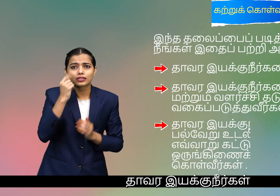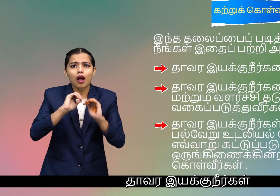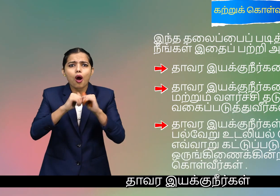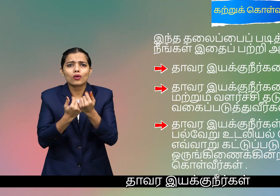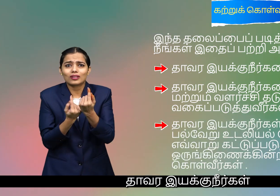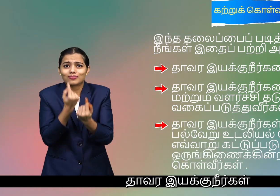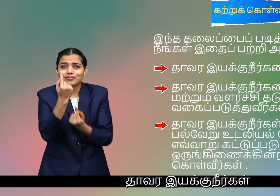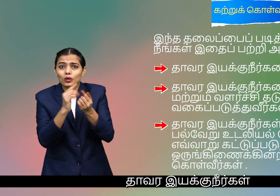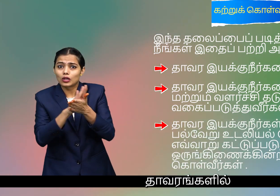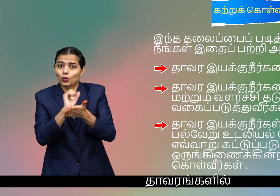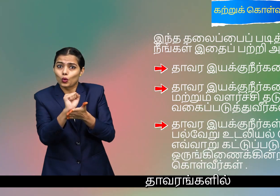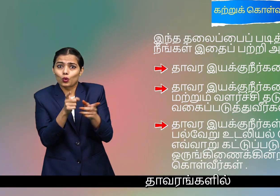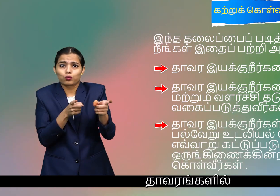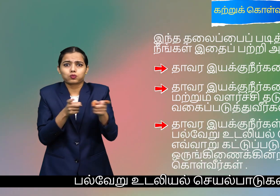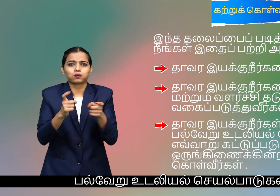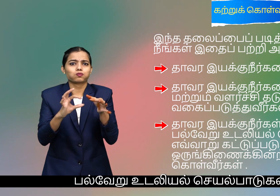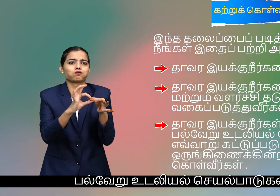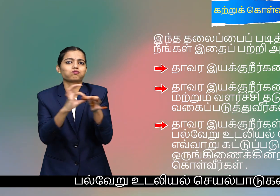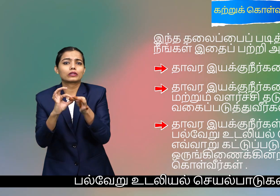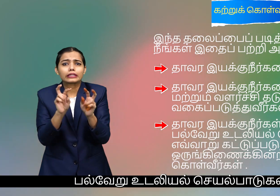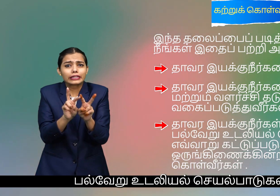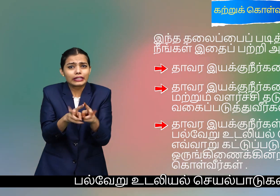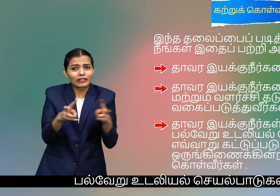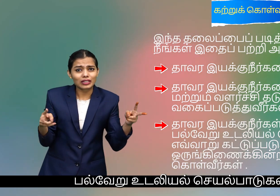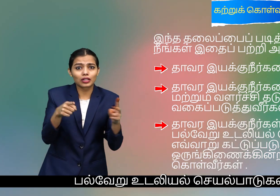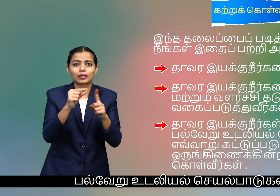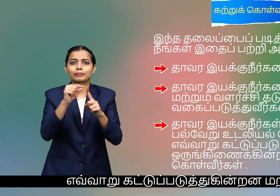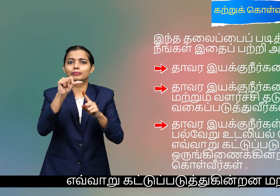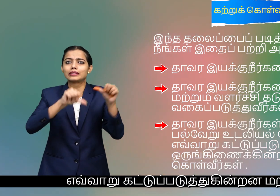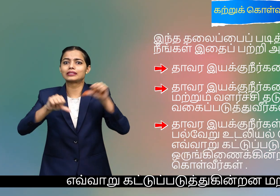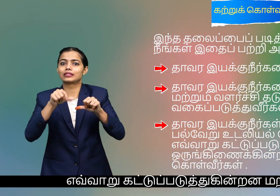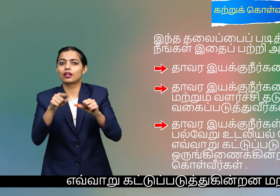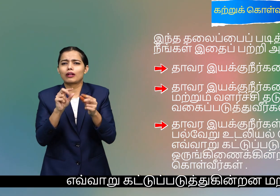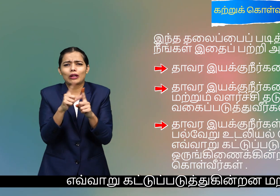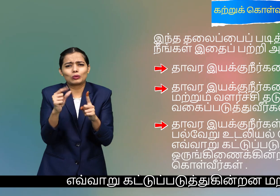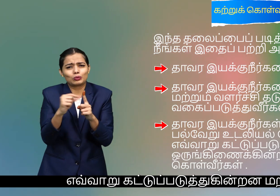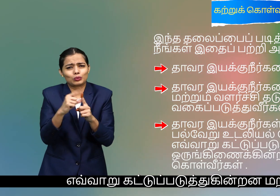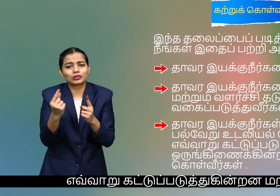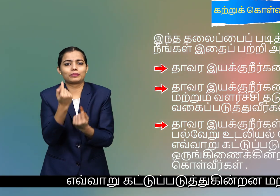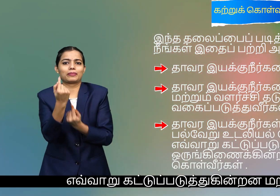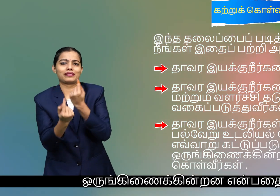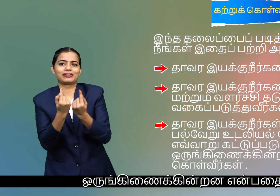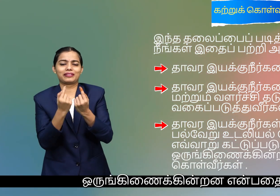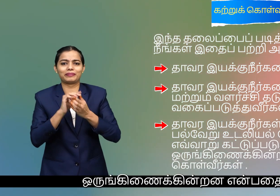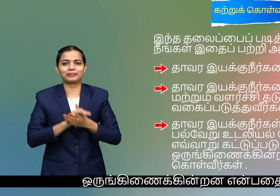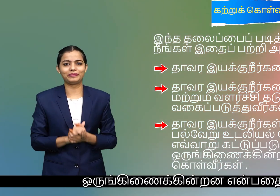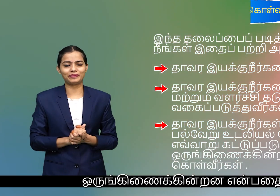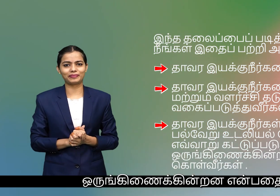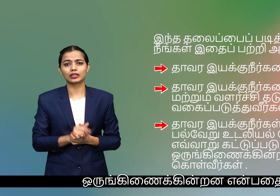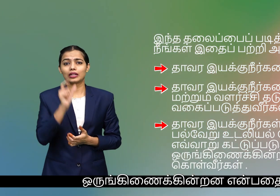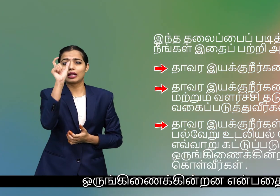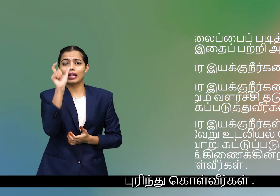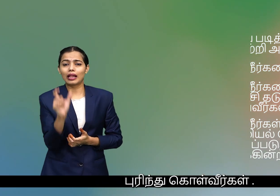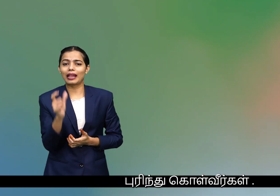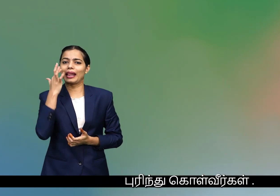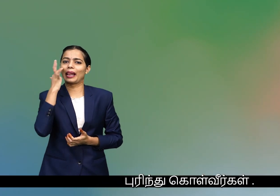தாவர இயக்குநீர்கள் தாவரங்களில் பல்வேறு உடலியல் செயல்பாடுகளை எவ்வாறு கட்டுப்படுத்துகின்றன மற்றும் ஒருங்கிணைக்கின்றன